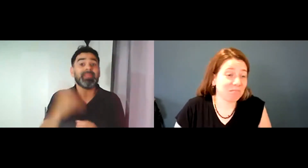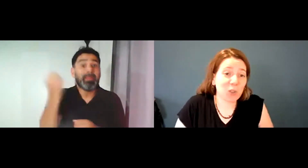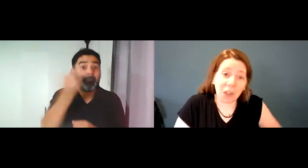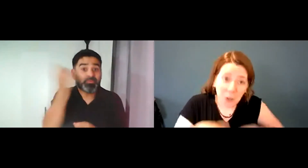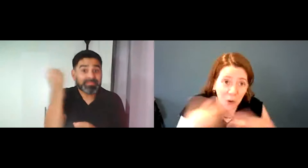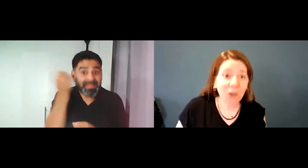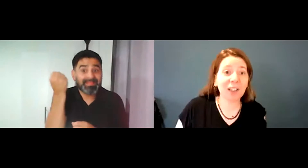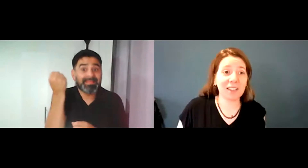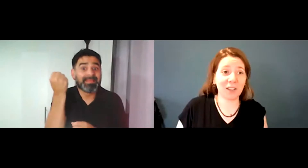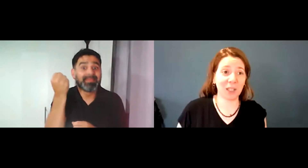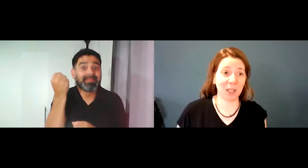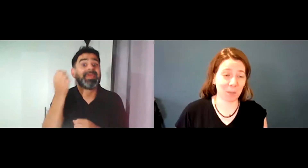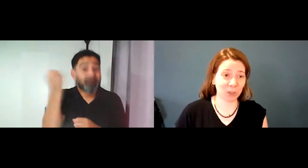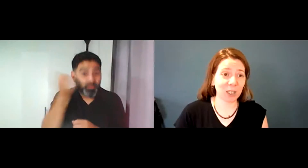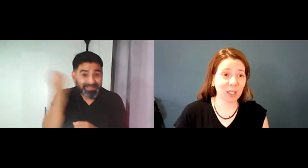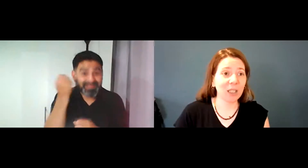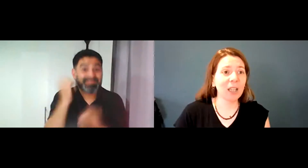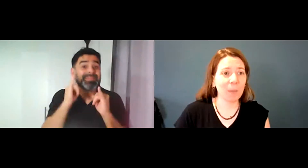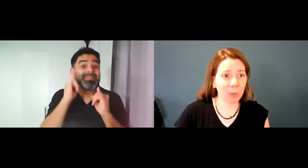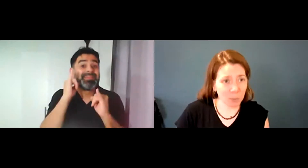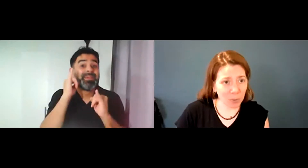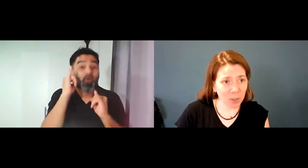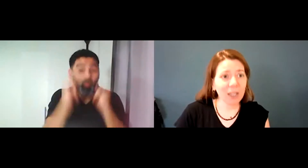sé, que conozcan y se los quieran mostrar. Es muy importante.